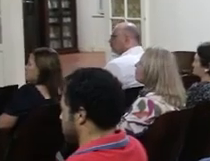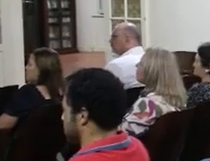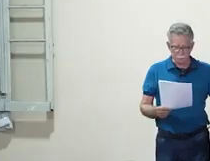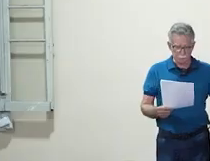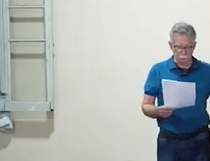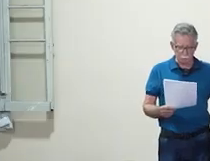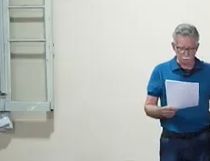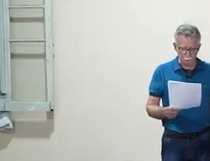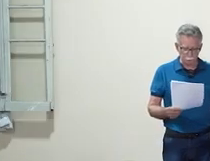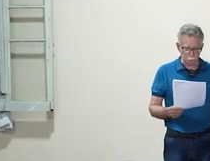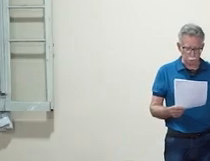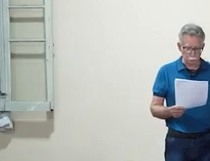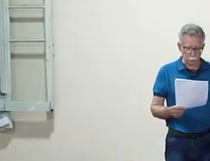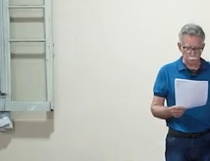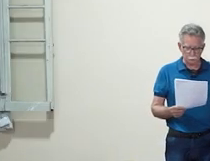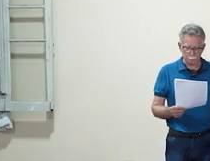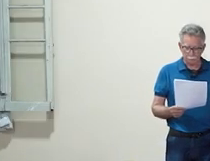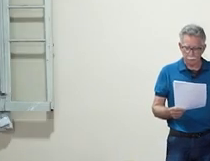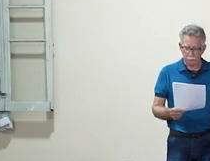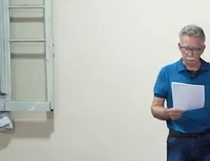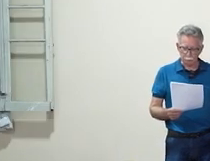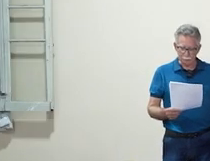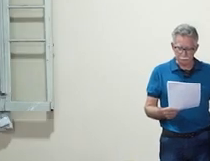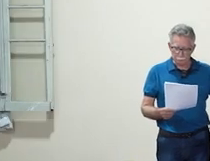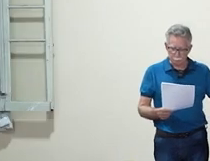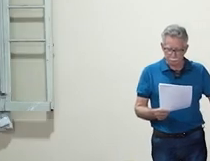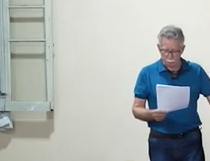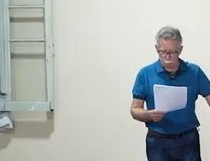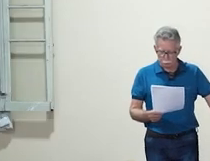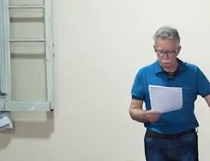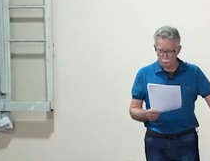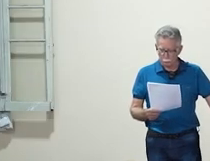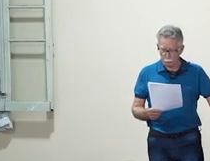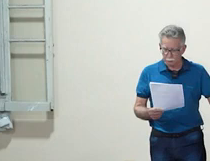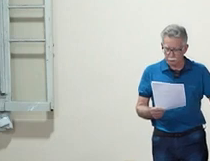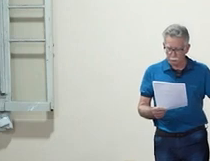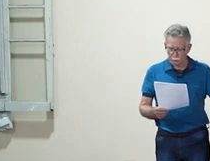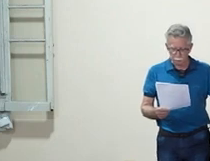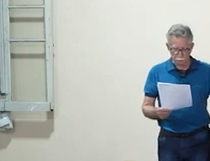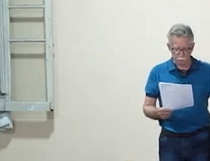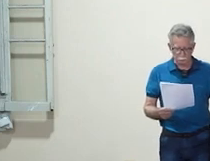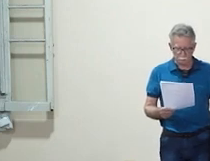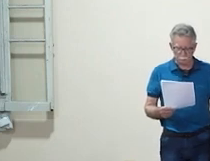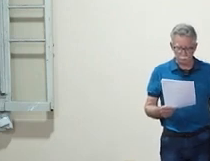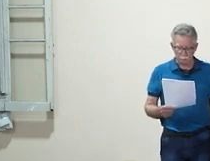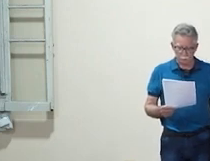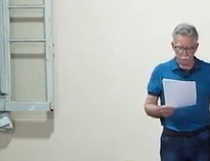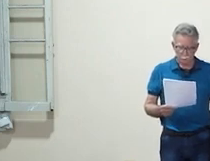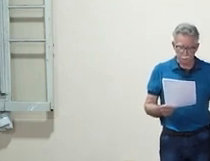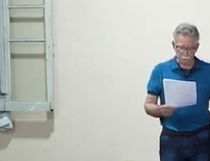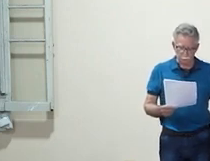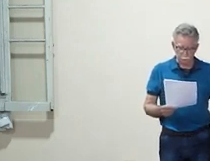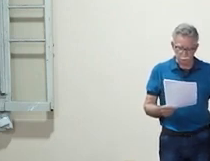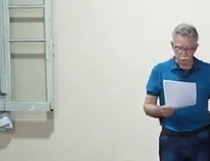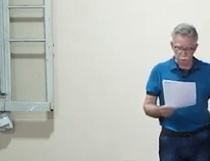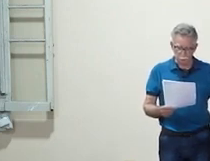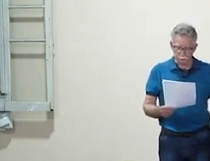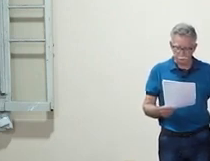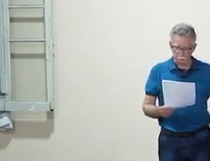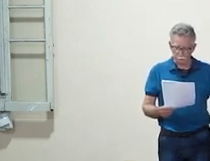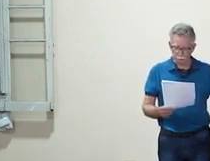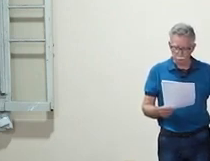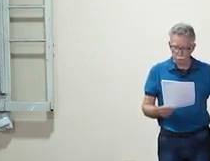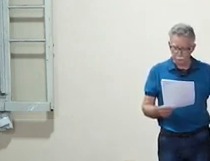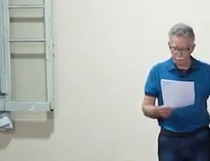Ministrou as seguintes disciplinas para os cursos de graduação em Pedagogia, Turismo e Geografia, Metodologia